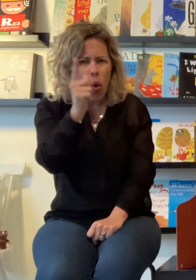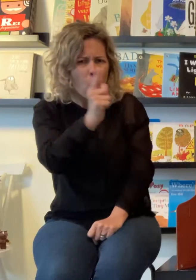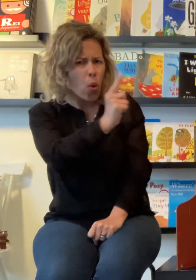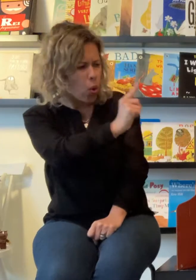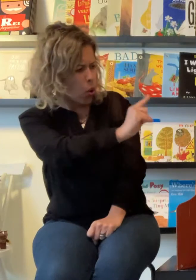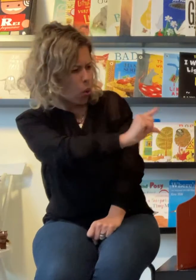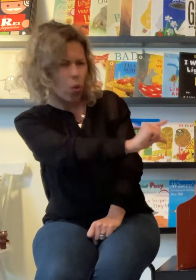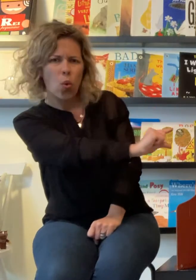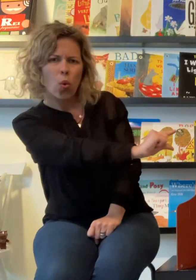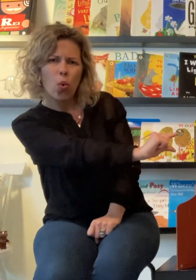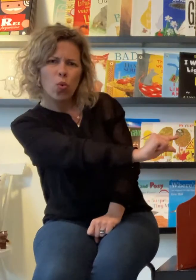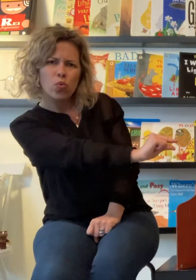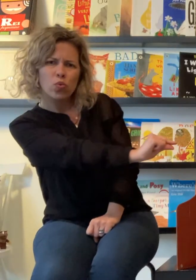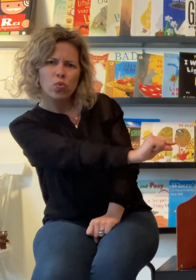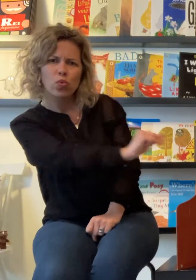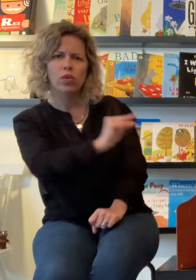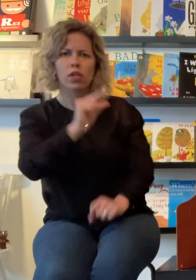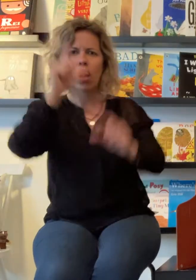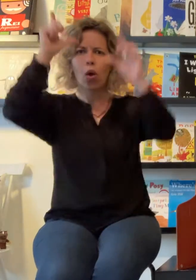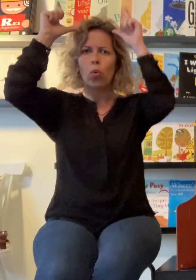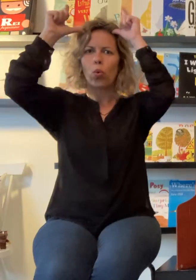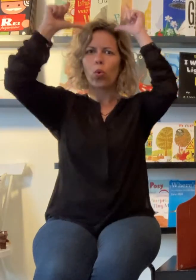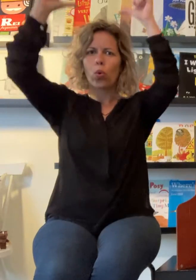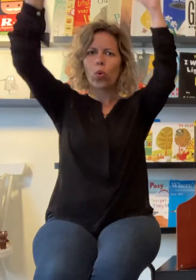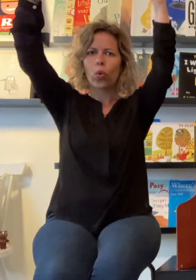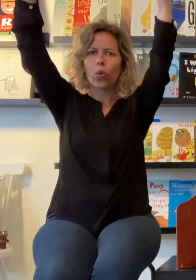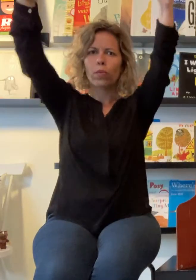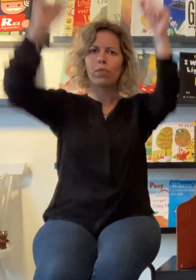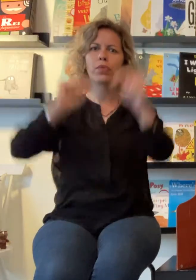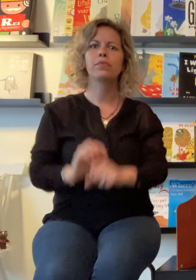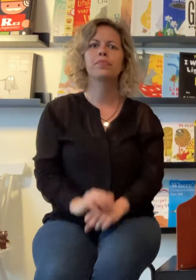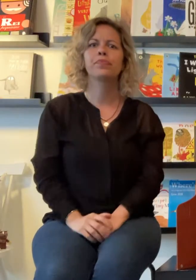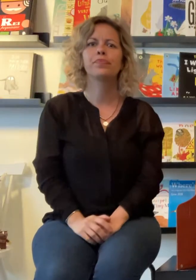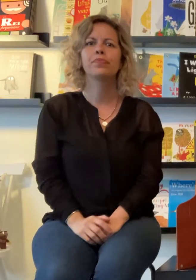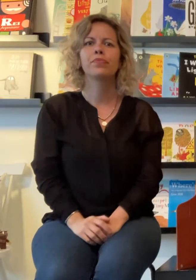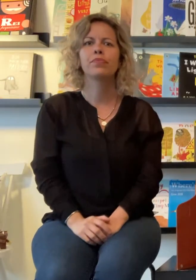Aquele é o lobo.